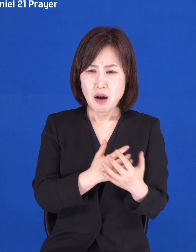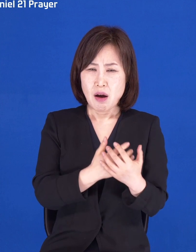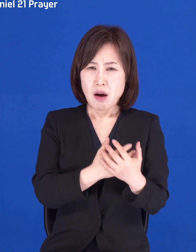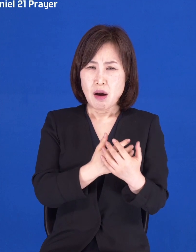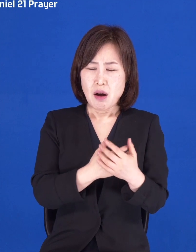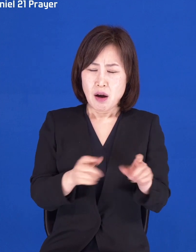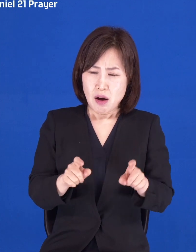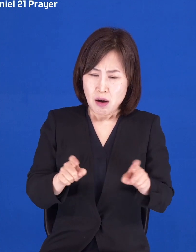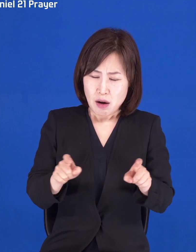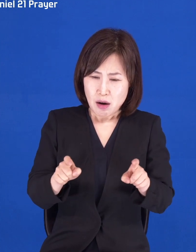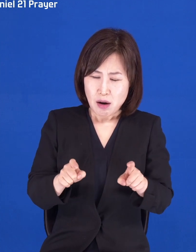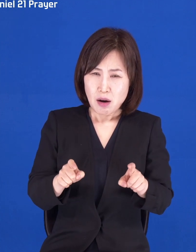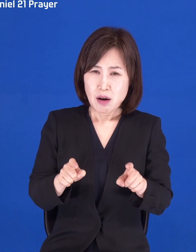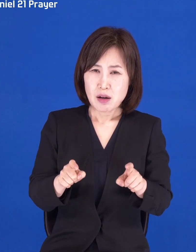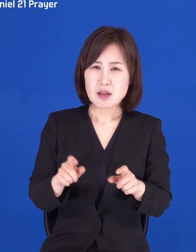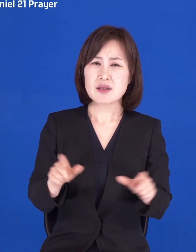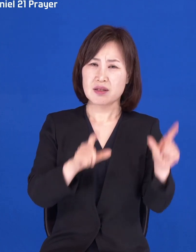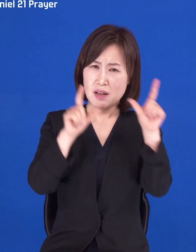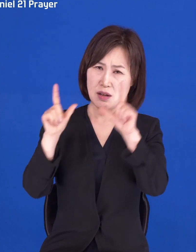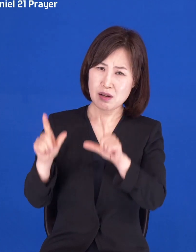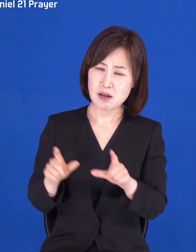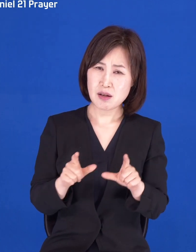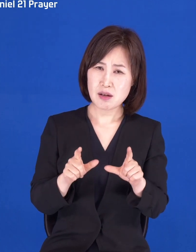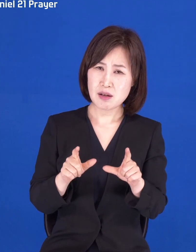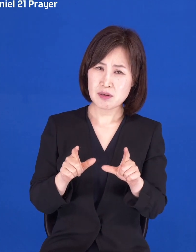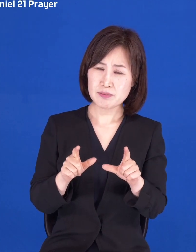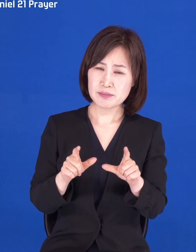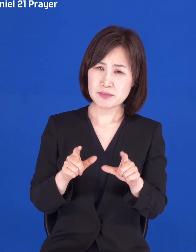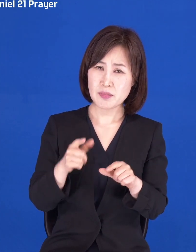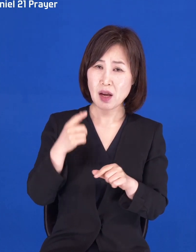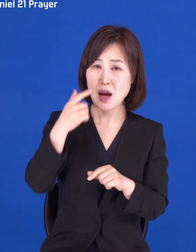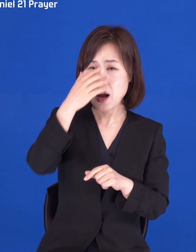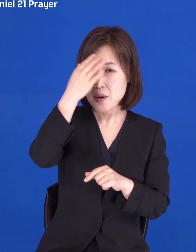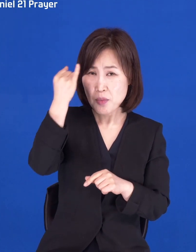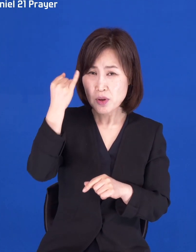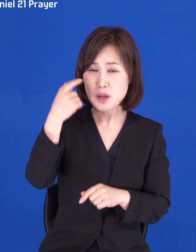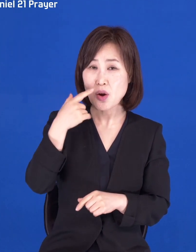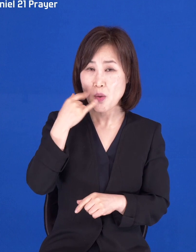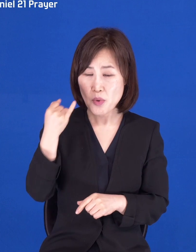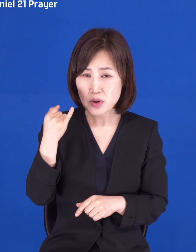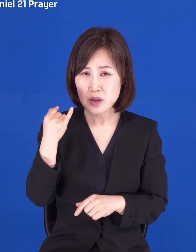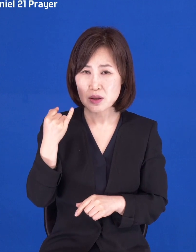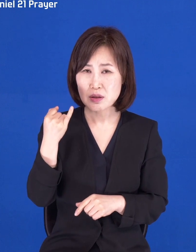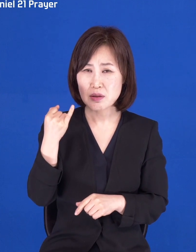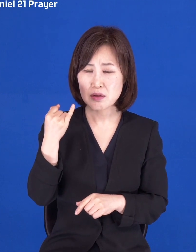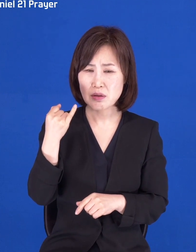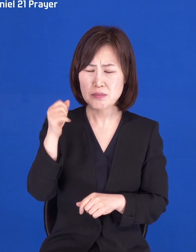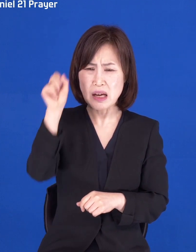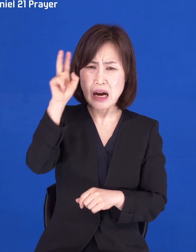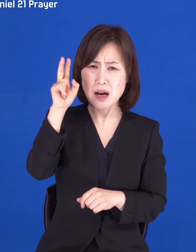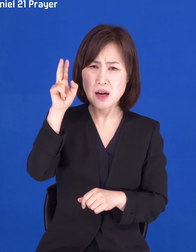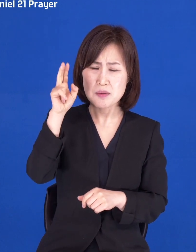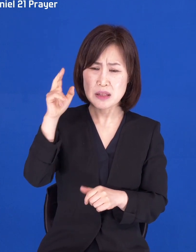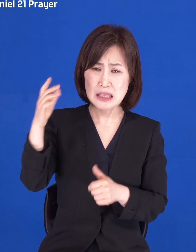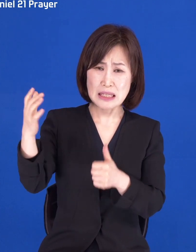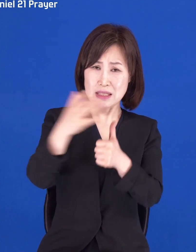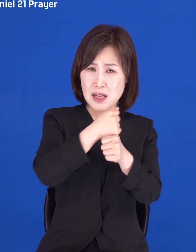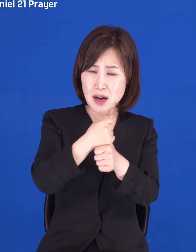살았습니다. 이런 상황 가운데서 할머니와 어머니는 보위부에서 갑자기 둘이